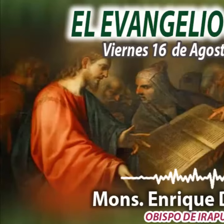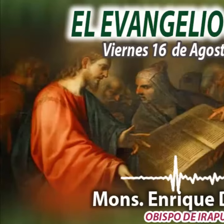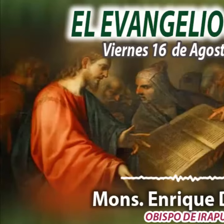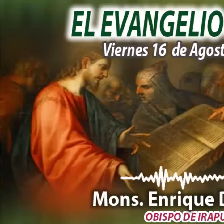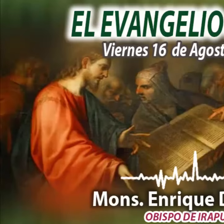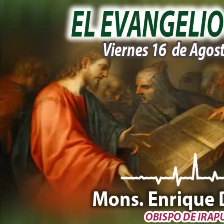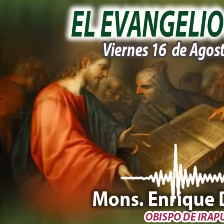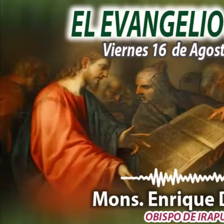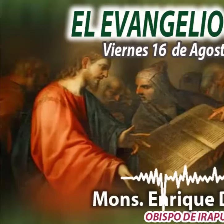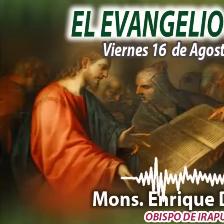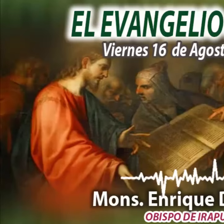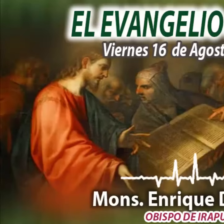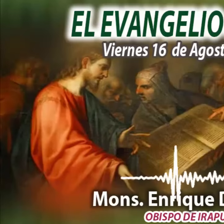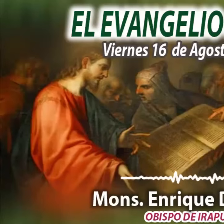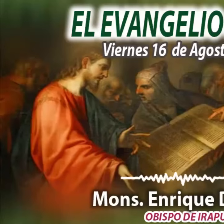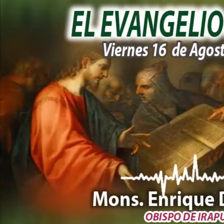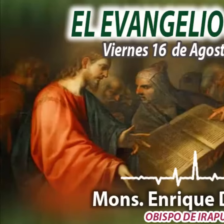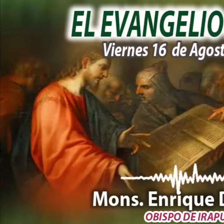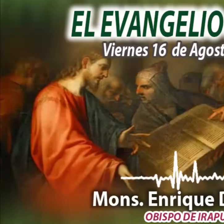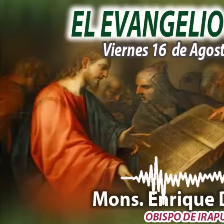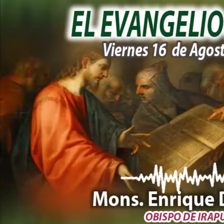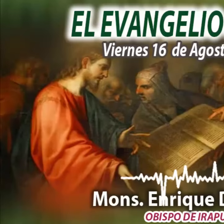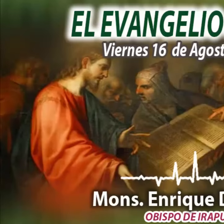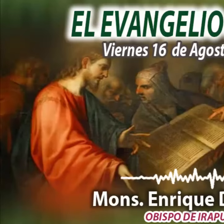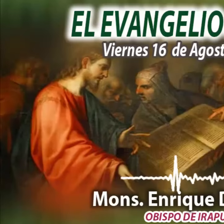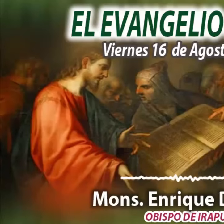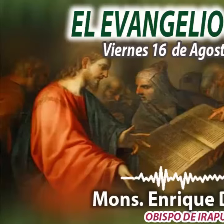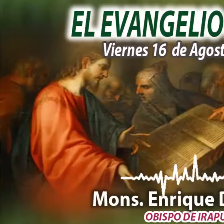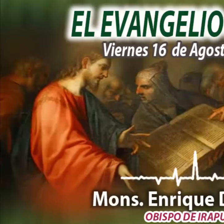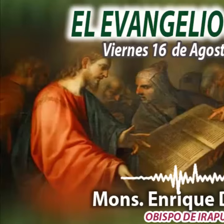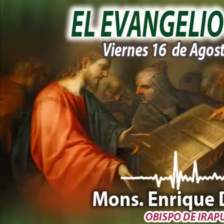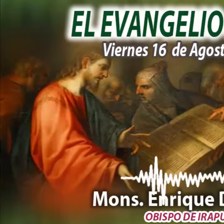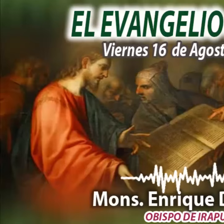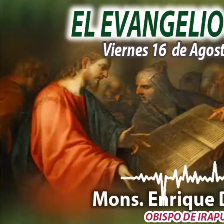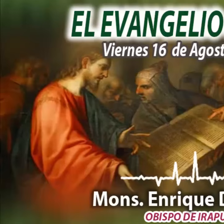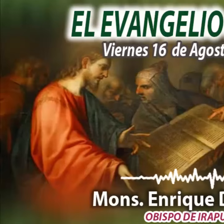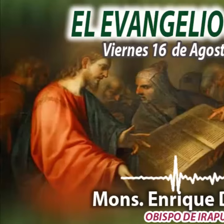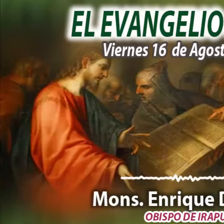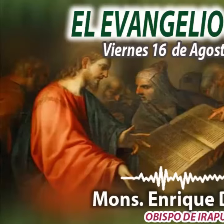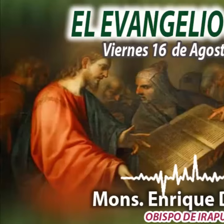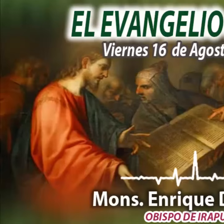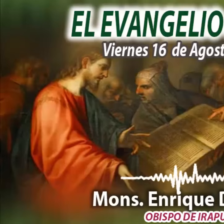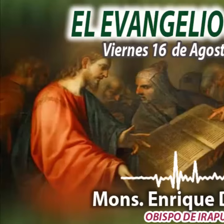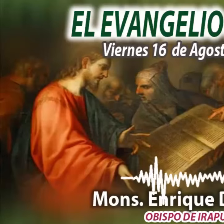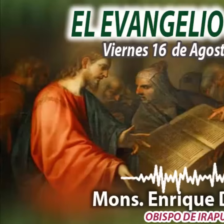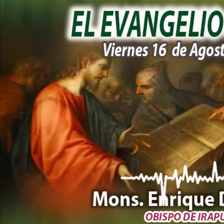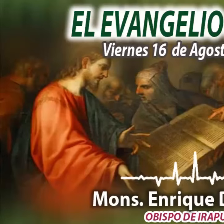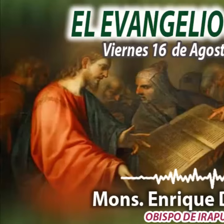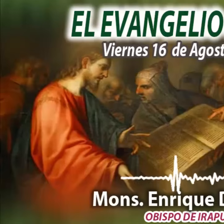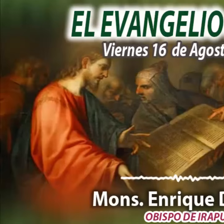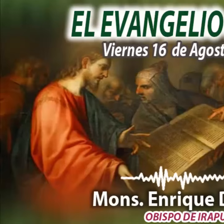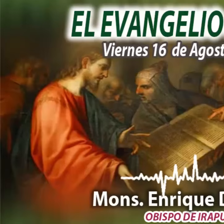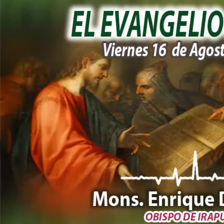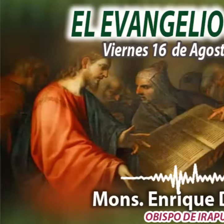El Evangelio del Día, en voz de Monseñor Enrique Díaz, a través de Radio María, Voz de